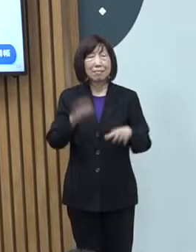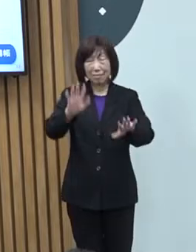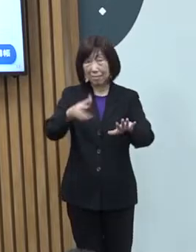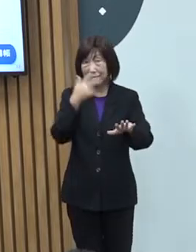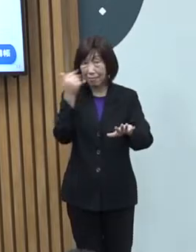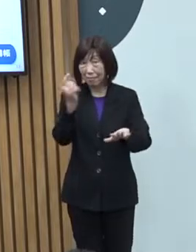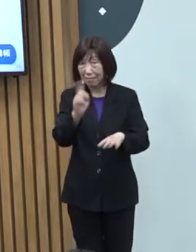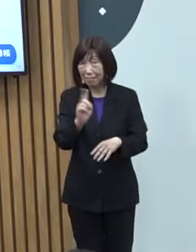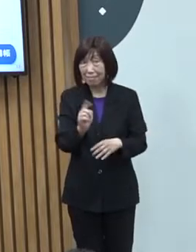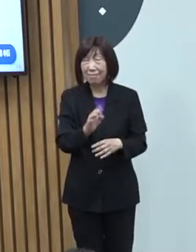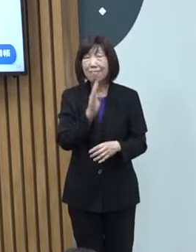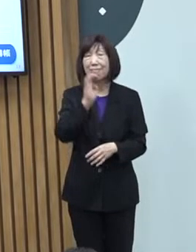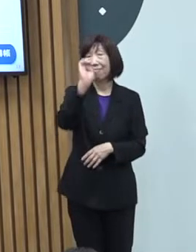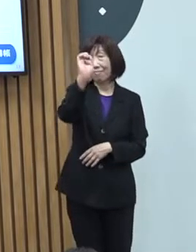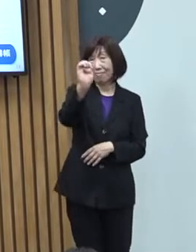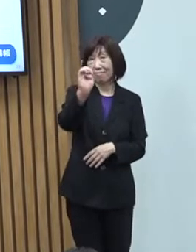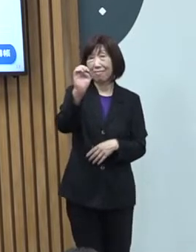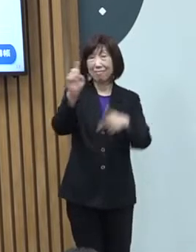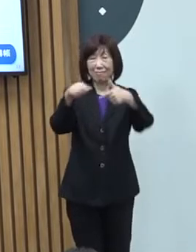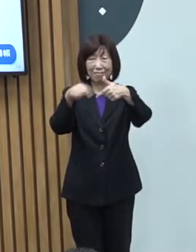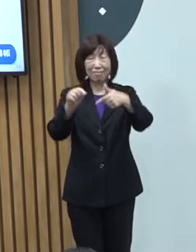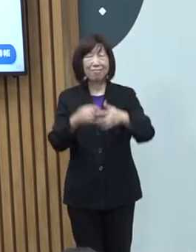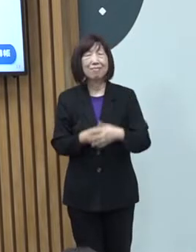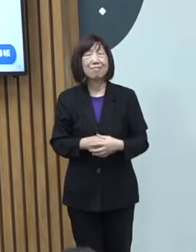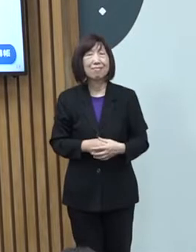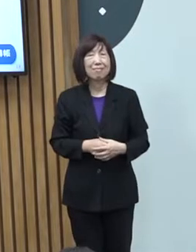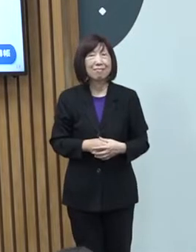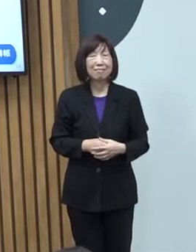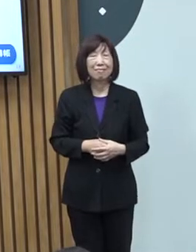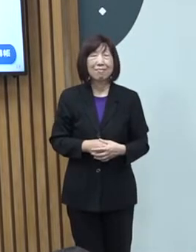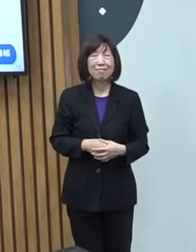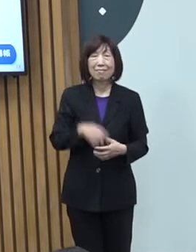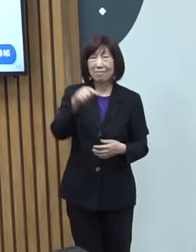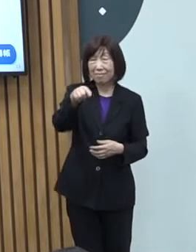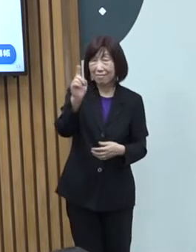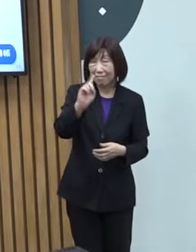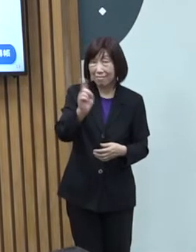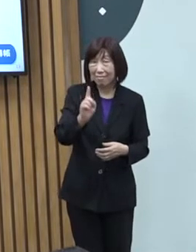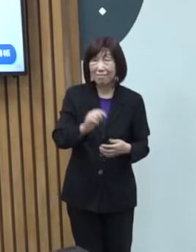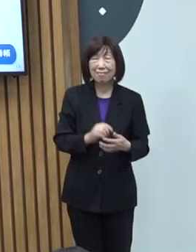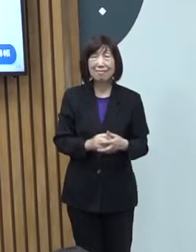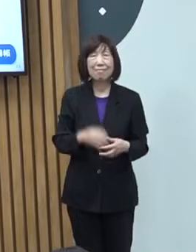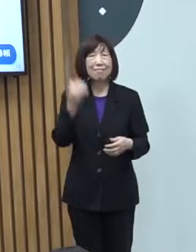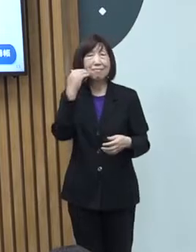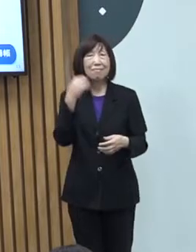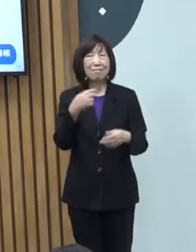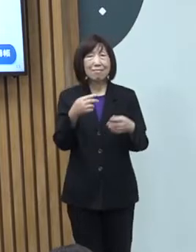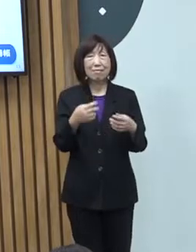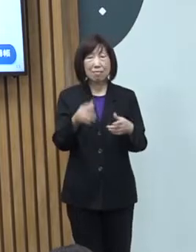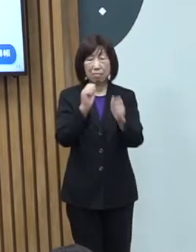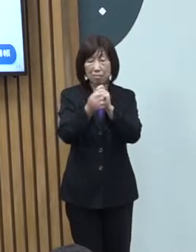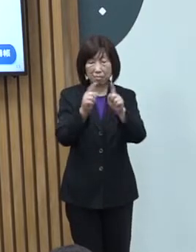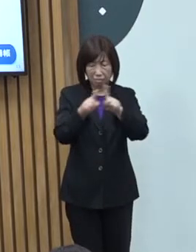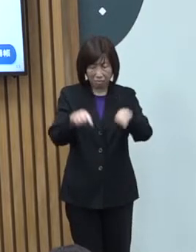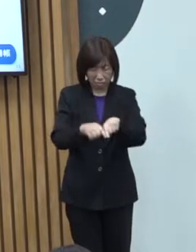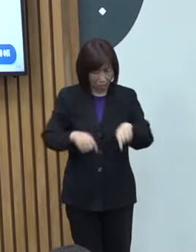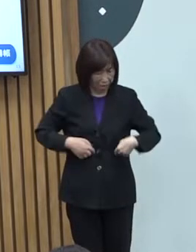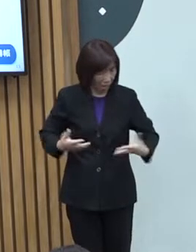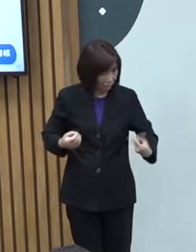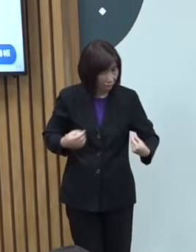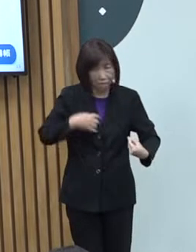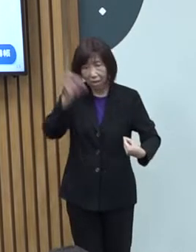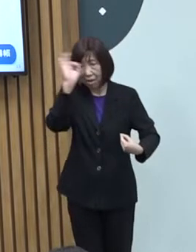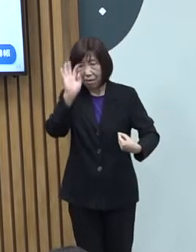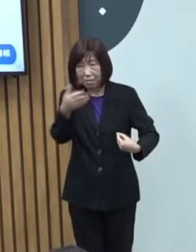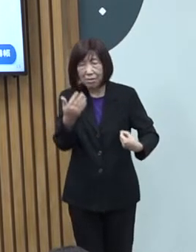方便的这个一化缴税一化缴税方式哈。如果说我们税单不在身边或是找不到